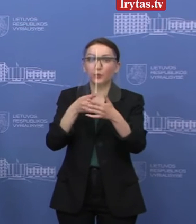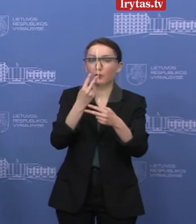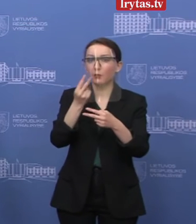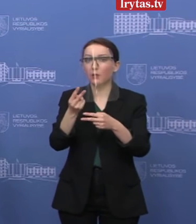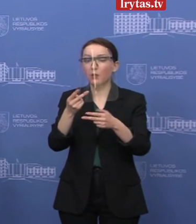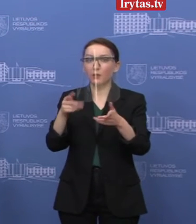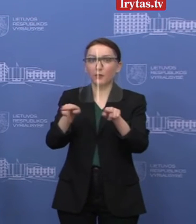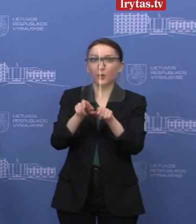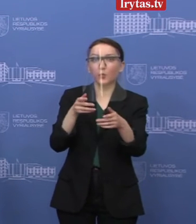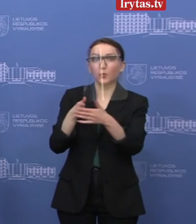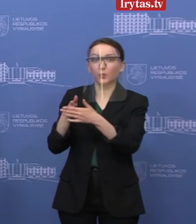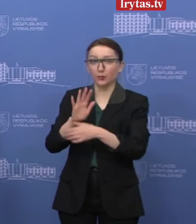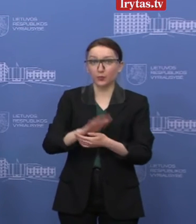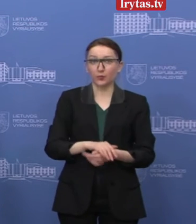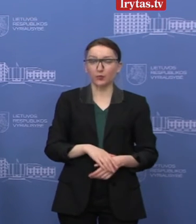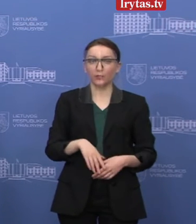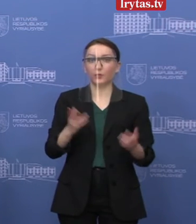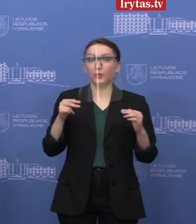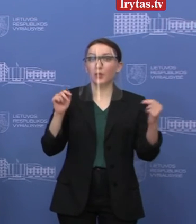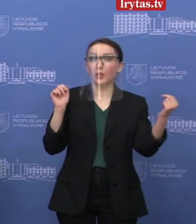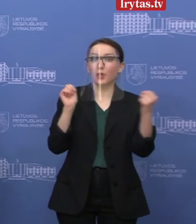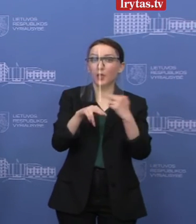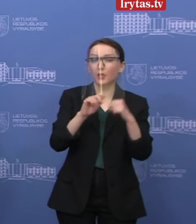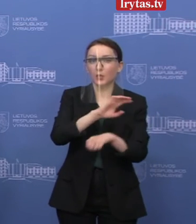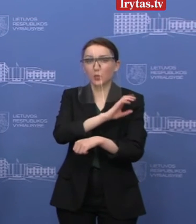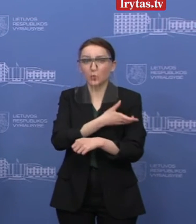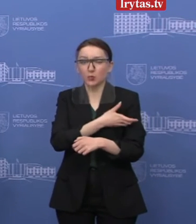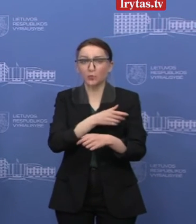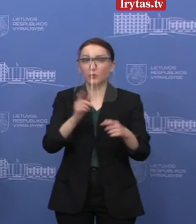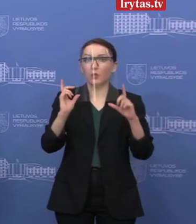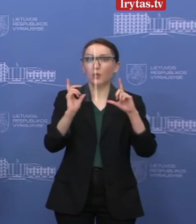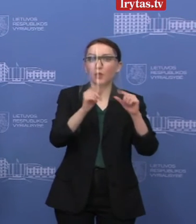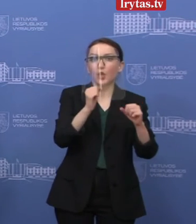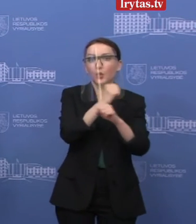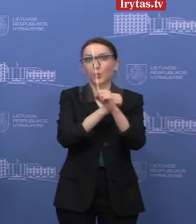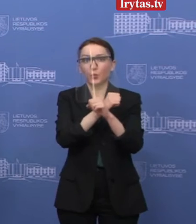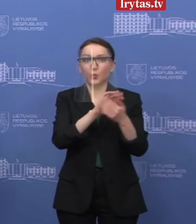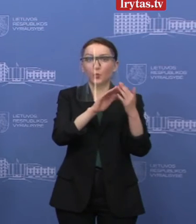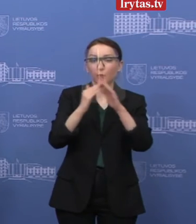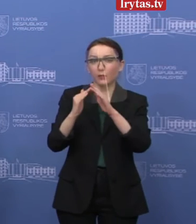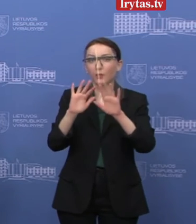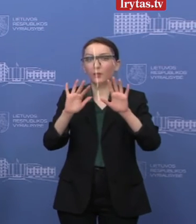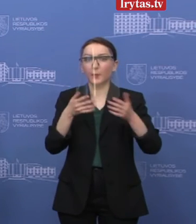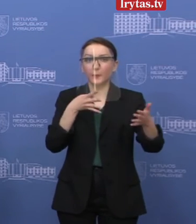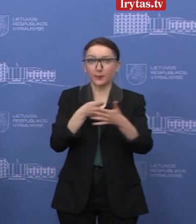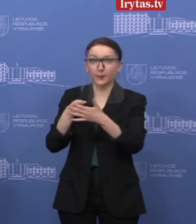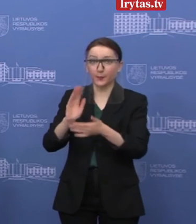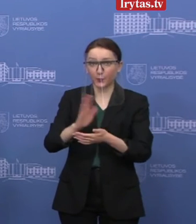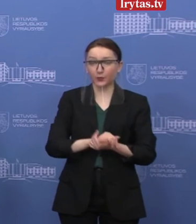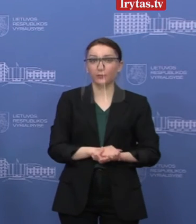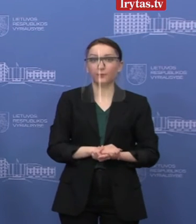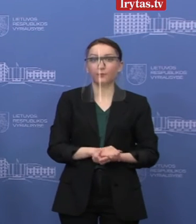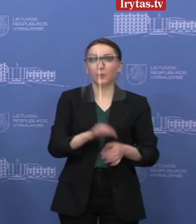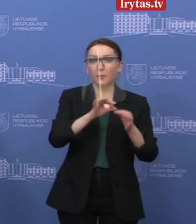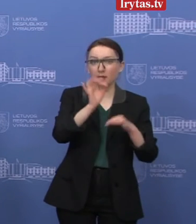jų prieigų kontrolė, eismo saugumo stiprinimas ir įvažiavimas į kurortinius miestus kontrolė. Tai šioje